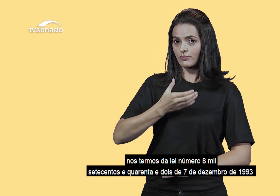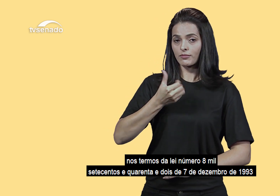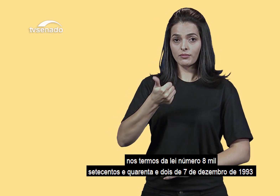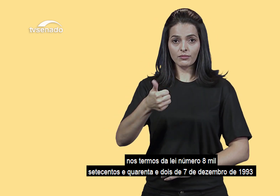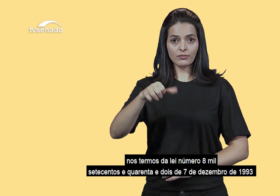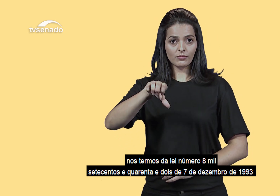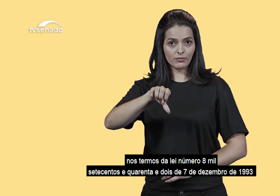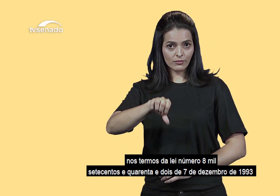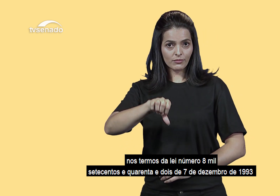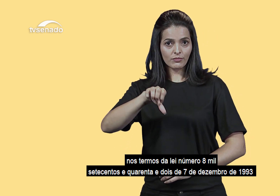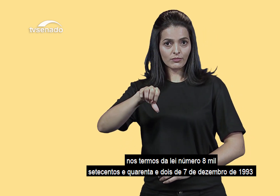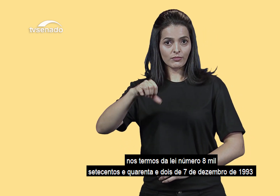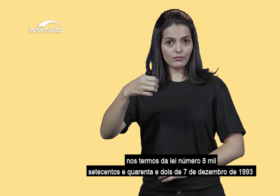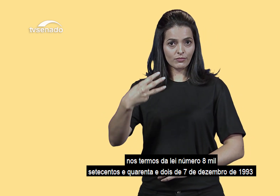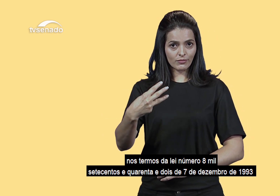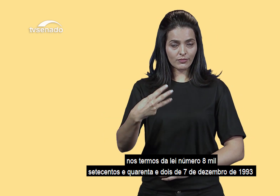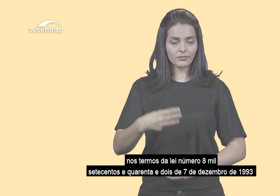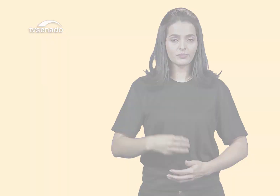1993